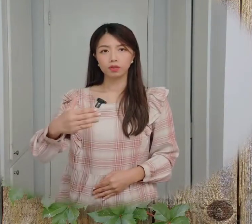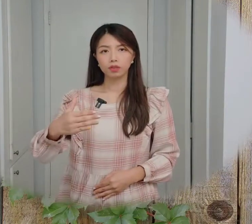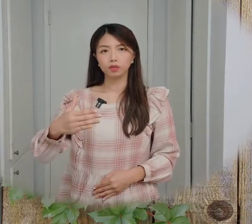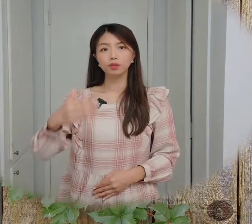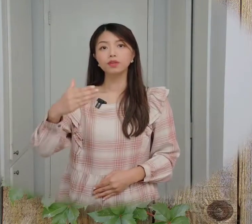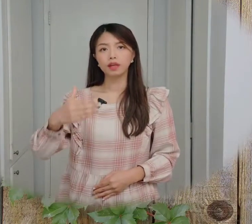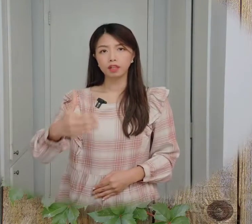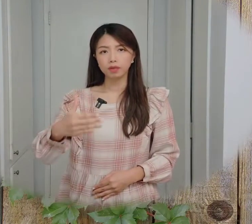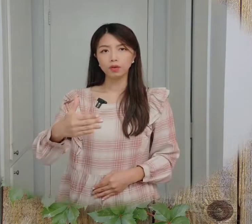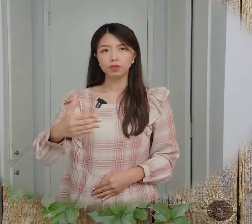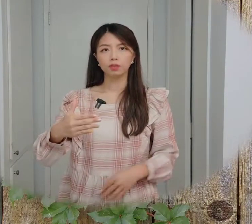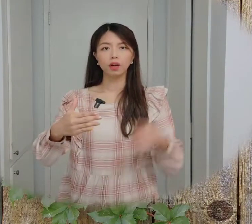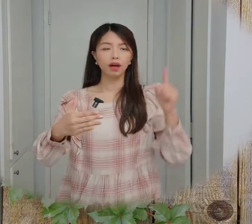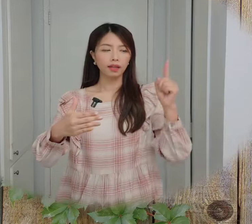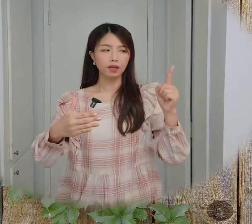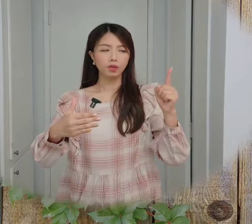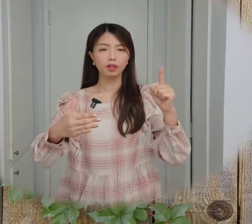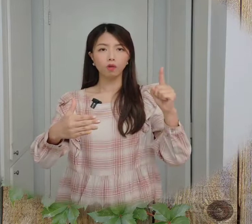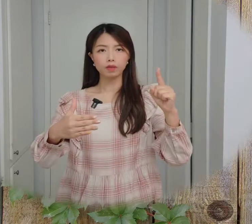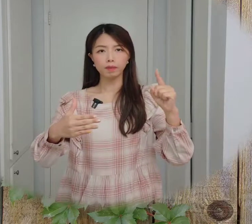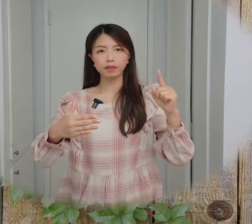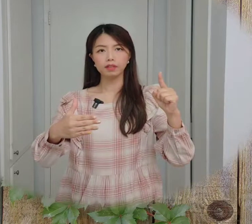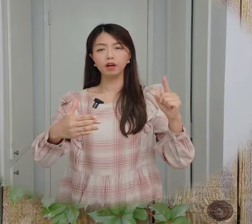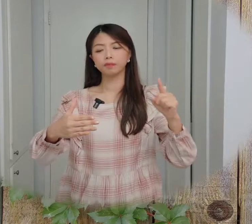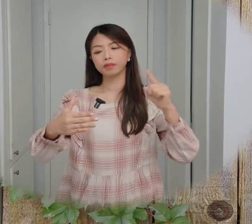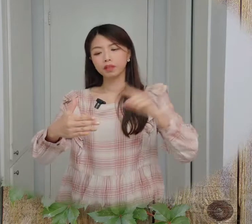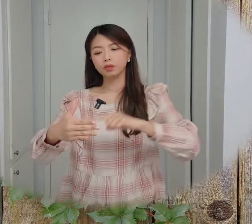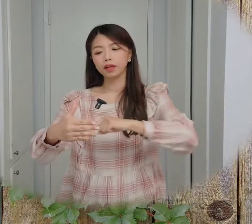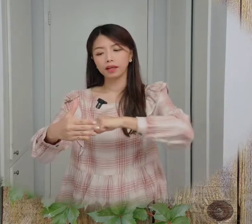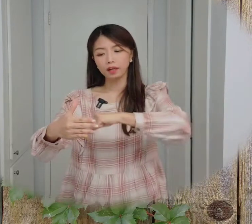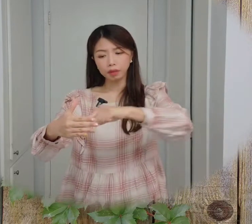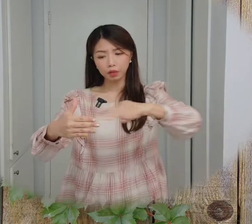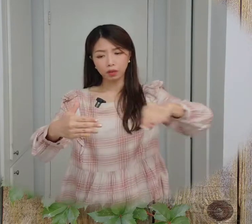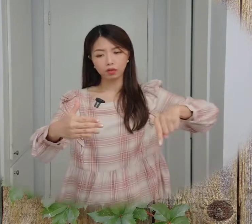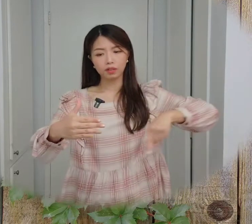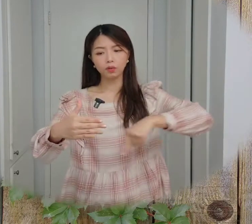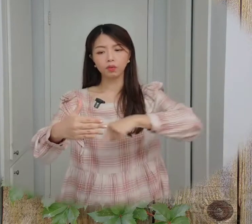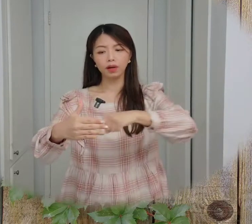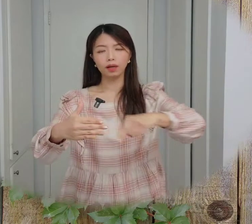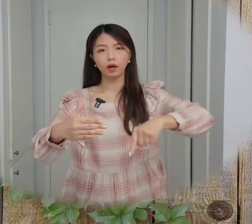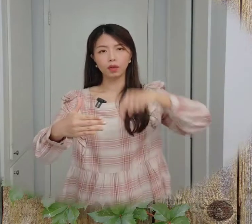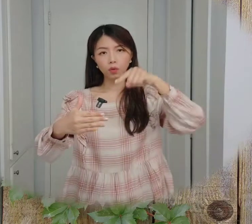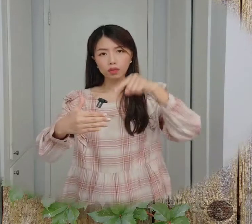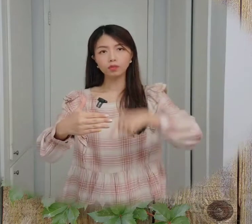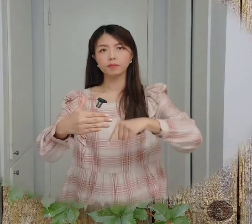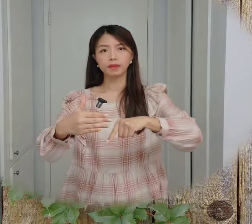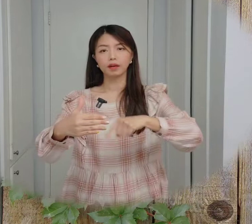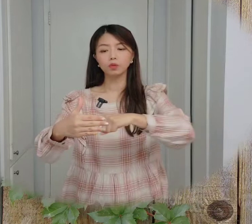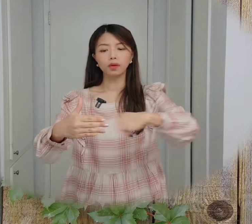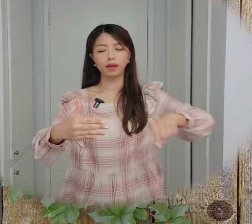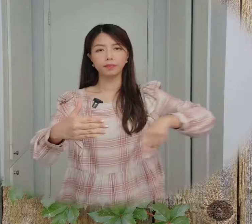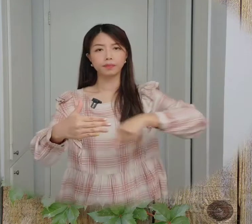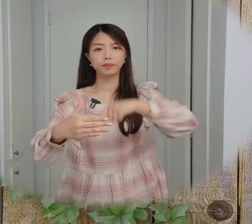오므려 주시고 울타리처럼 세워주시고요. 다른 손은 검지만 펴셔서 이 울타리 안에 한 바퀴 돌려주시고 가운데 콕 찍어주시면